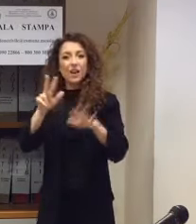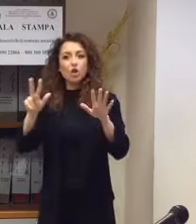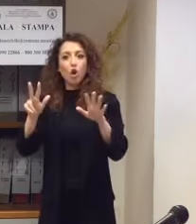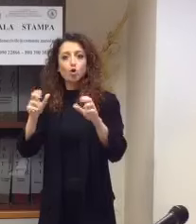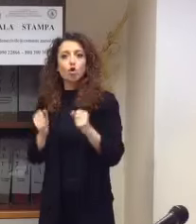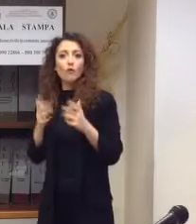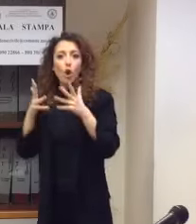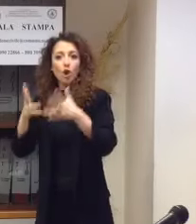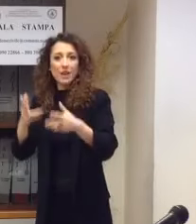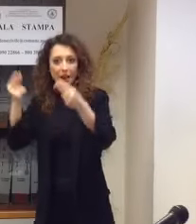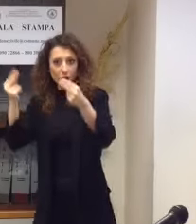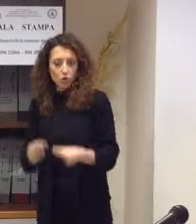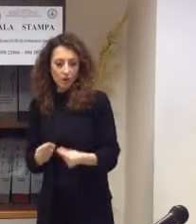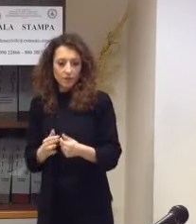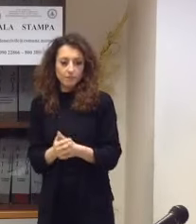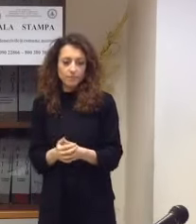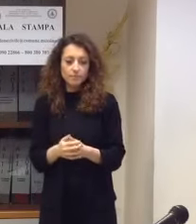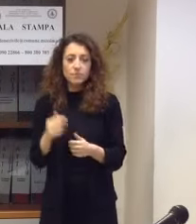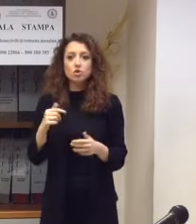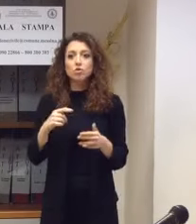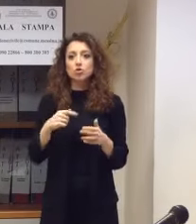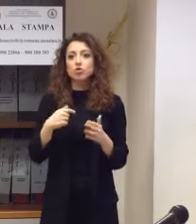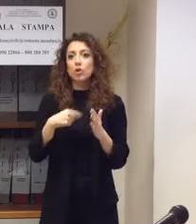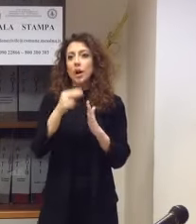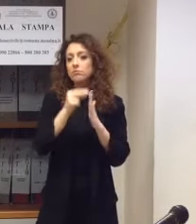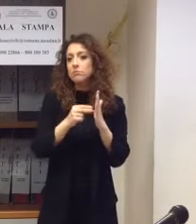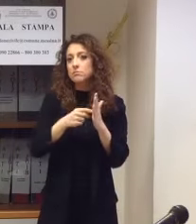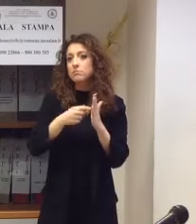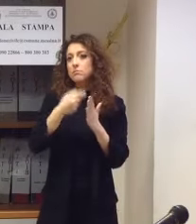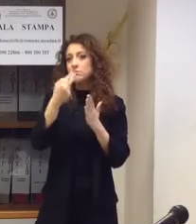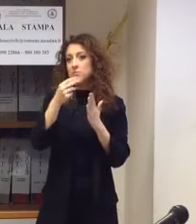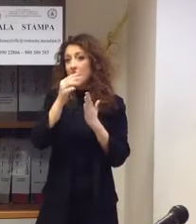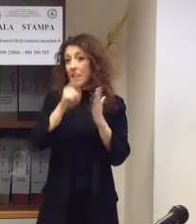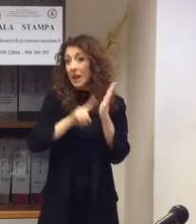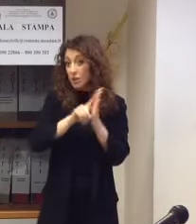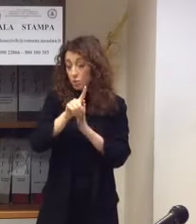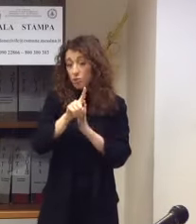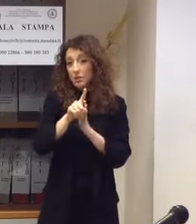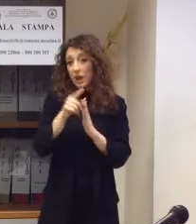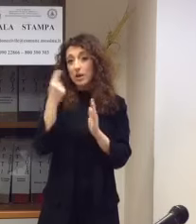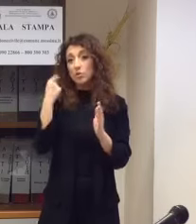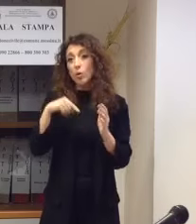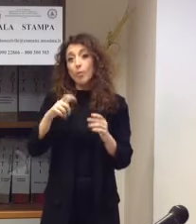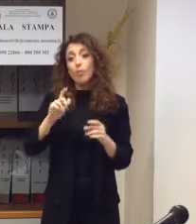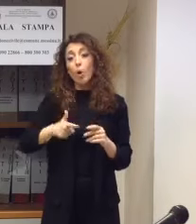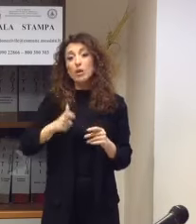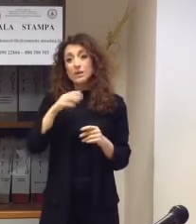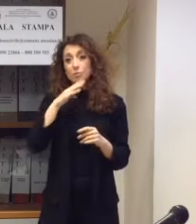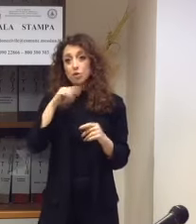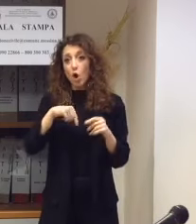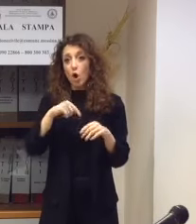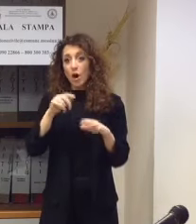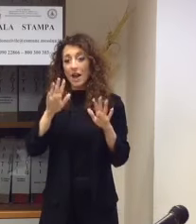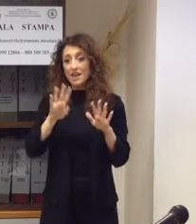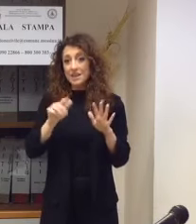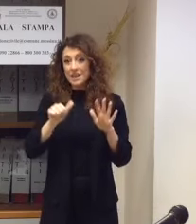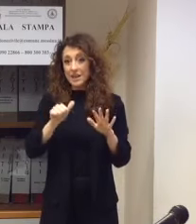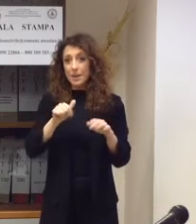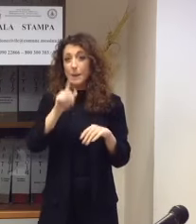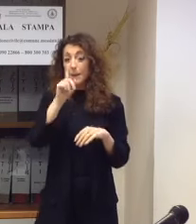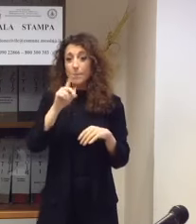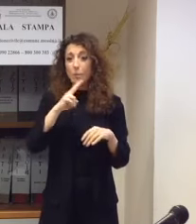volontari. Abbiamo il report della Polizia Municipale, aggiornato alle 18 di oggi. Sono stati effettuati